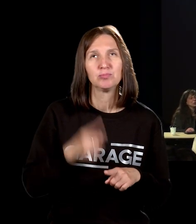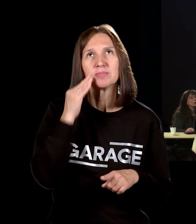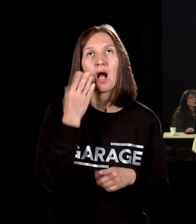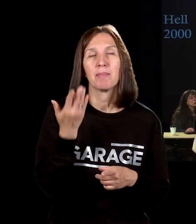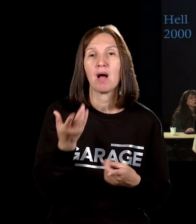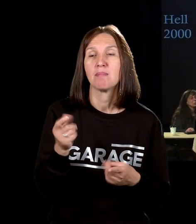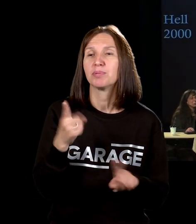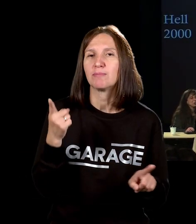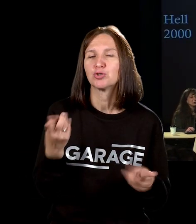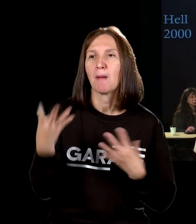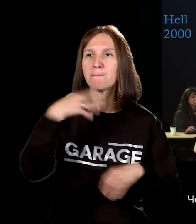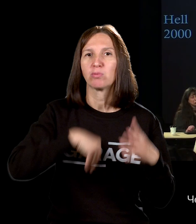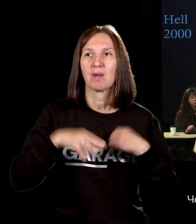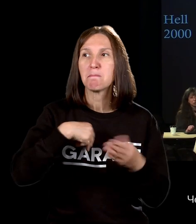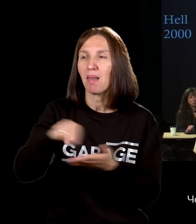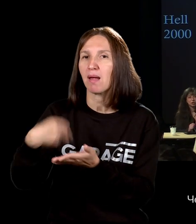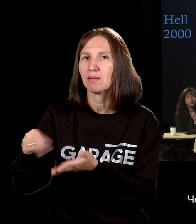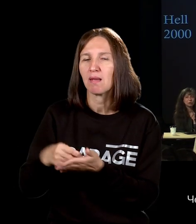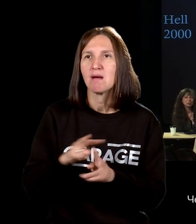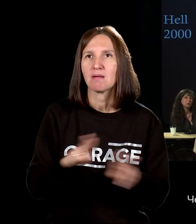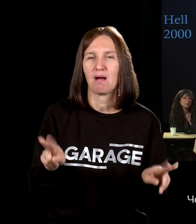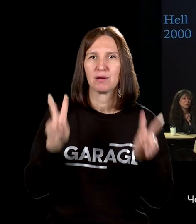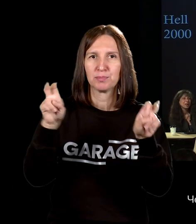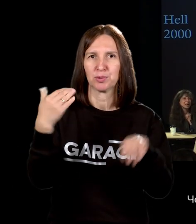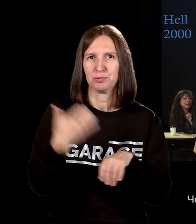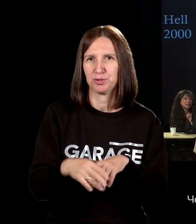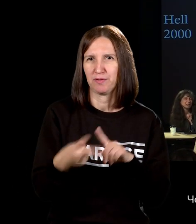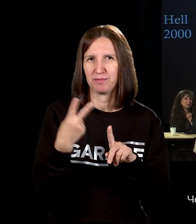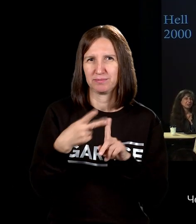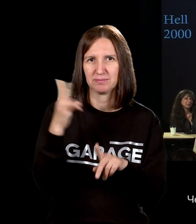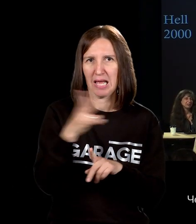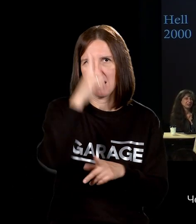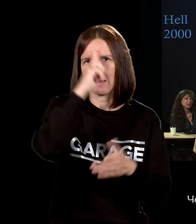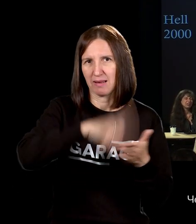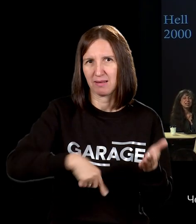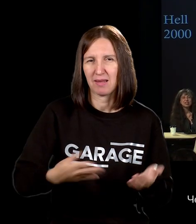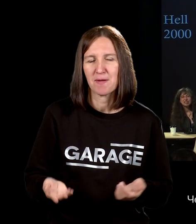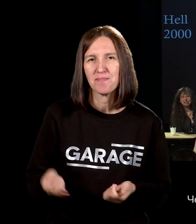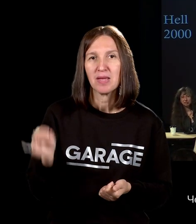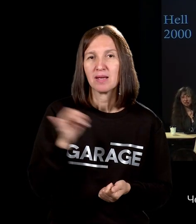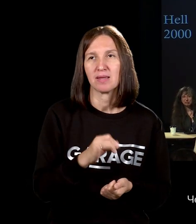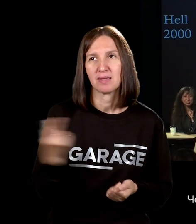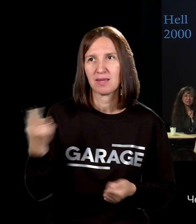потребление как новая религия, но при этом, опять-таки, как у Чепманов очень...